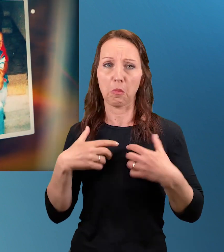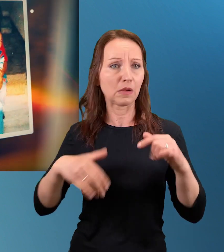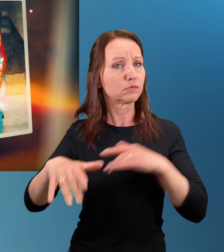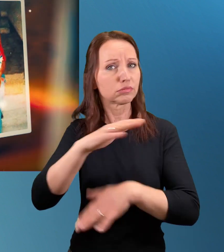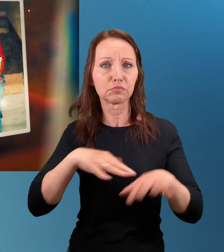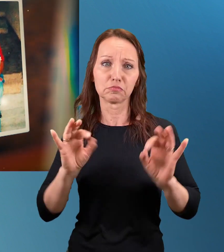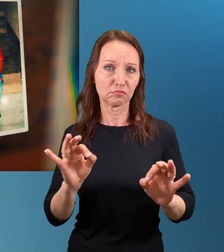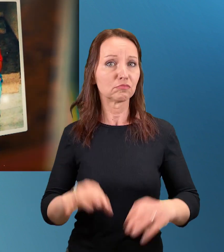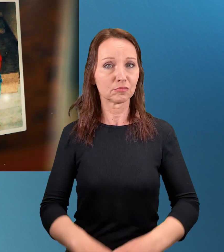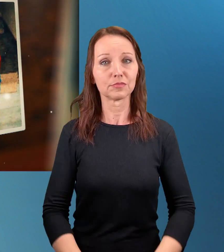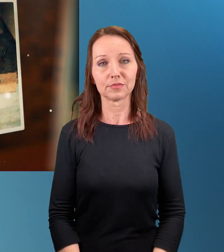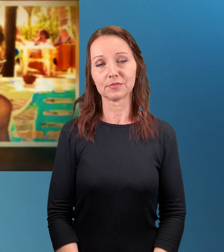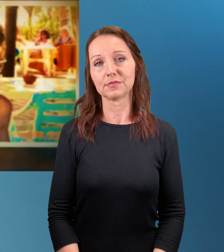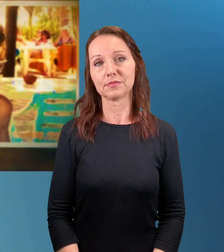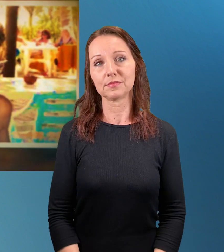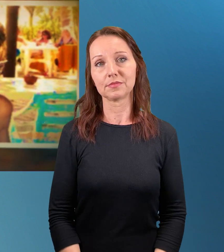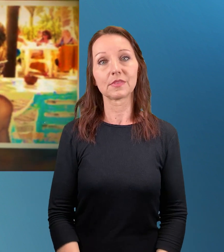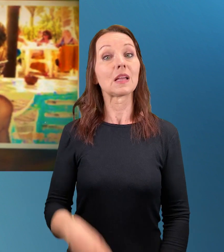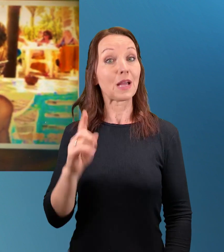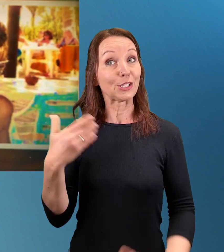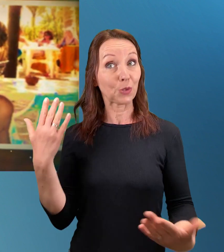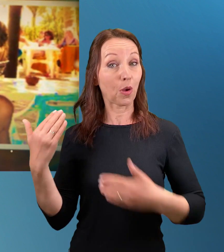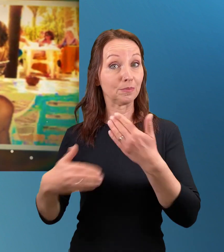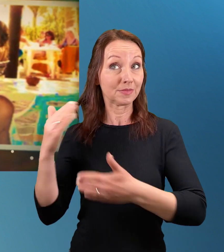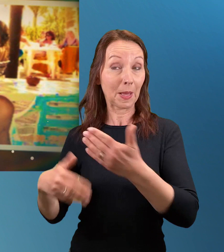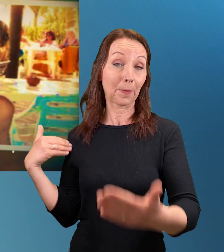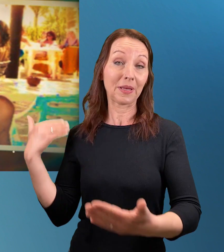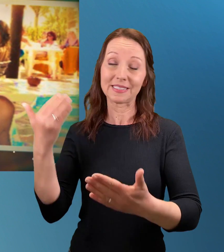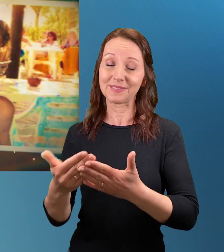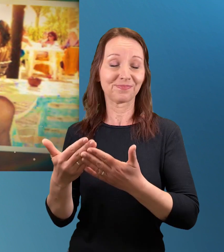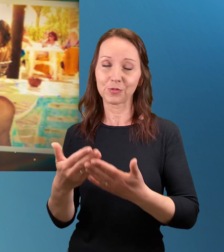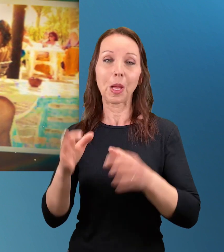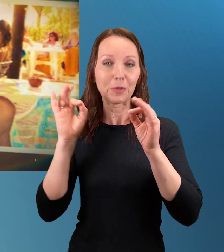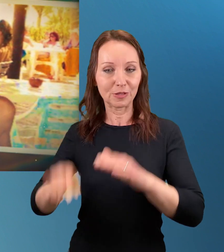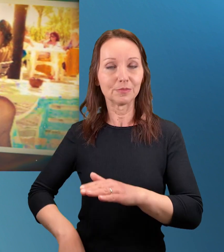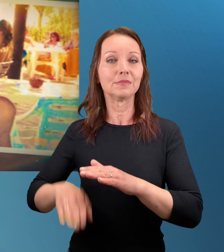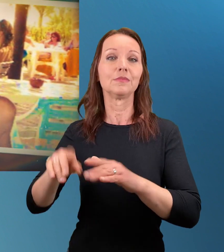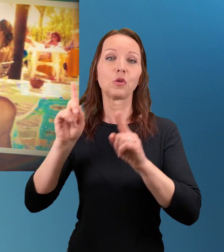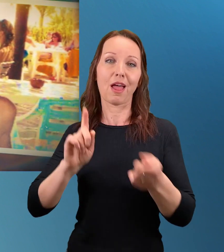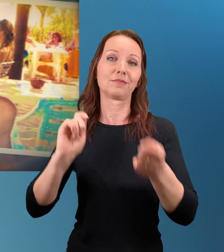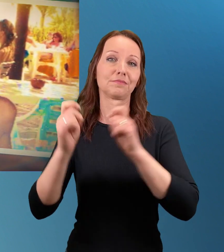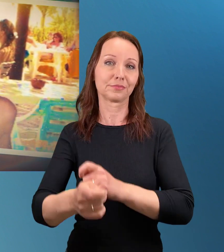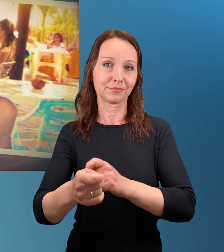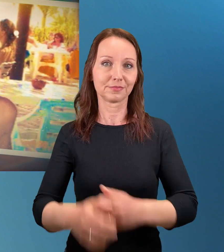Problem so. Statt Dauerzustand war das allerdings nur eine Momentaufnahme.